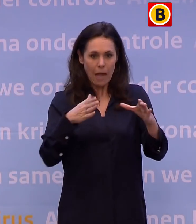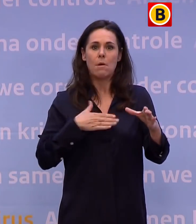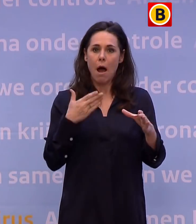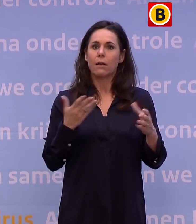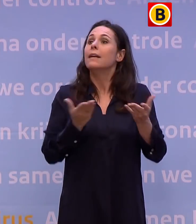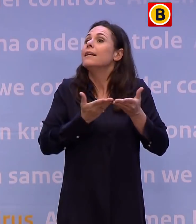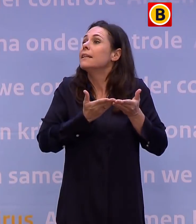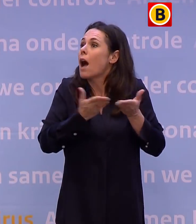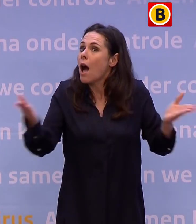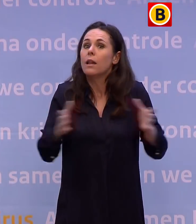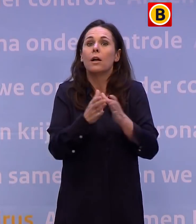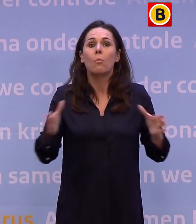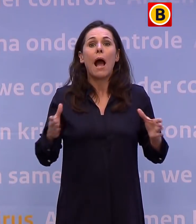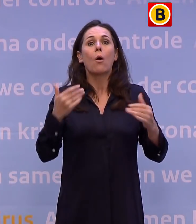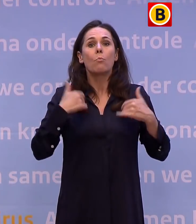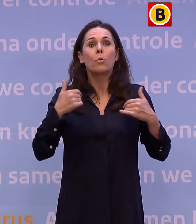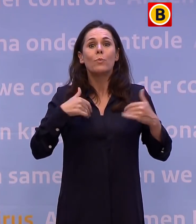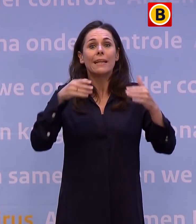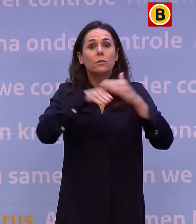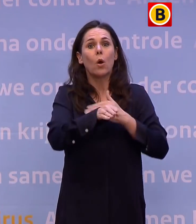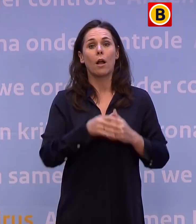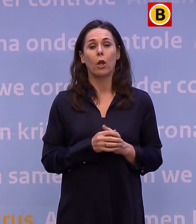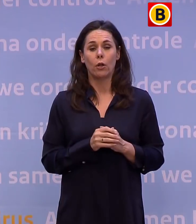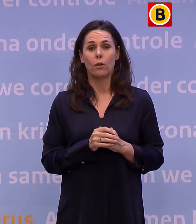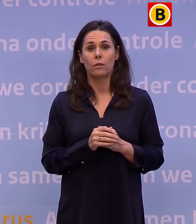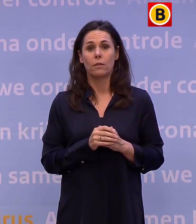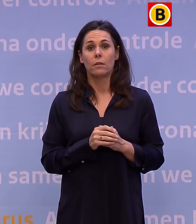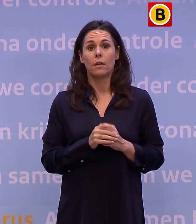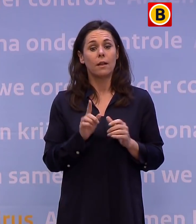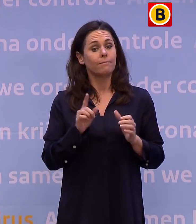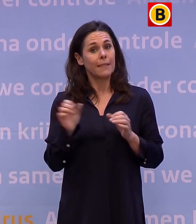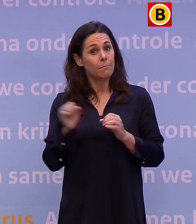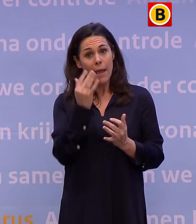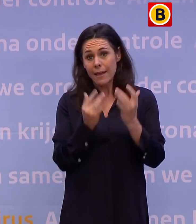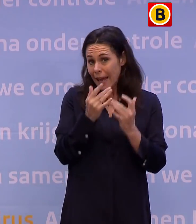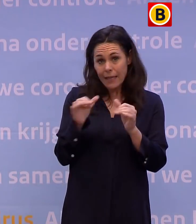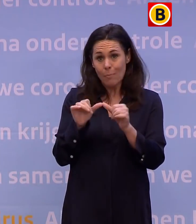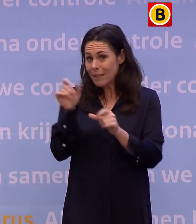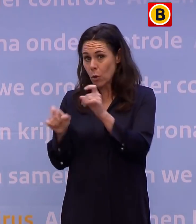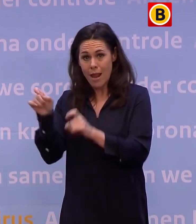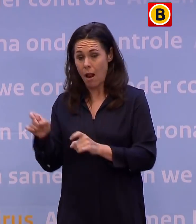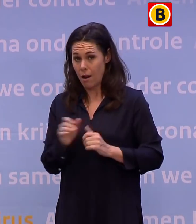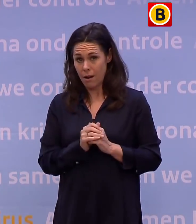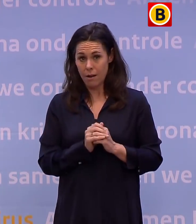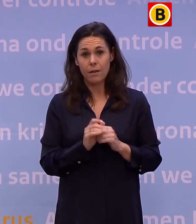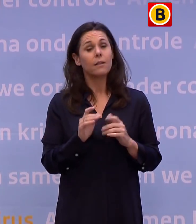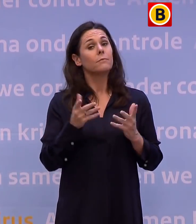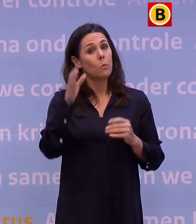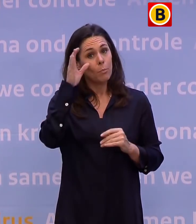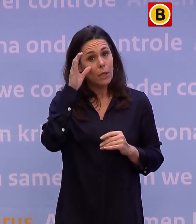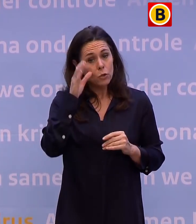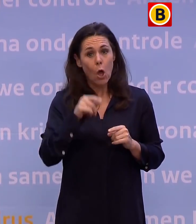die publiekelijk toegankelijk zijn. Exclusief personeel. Dat betekent dat elke